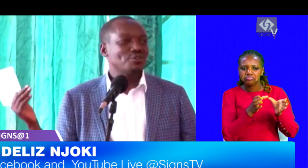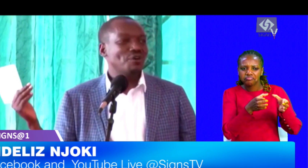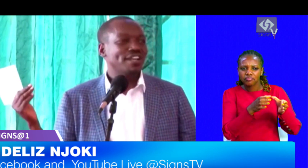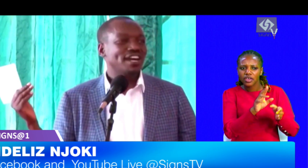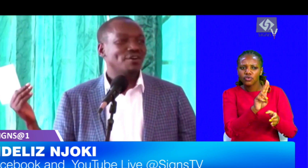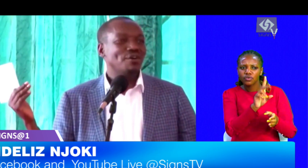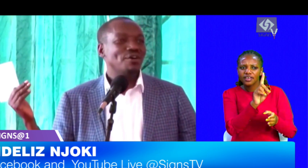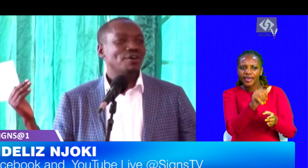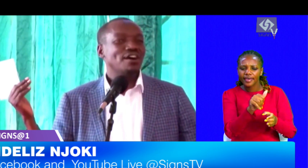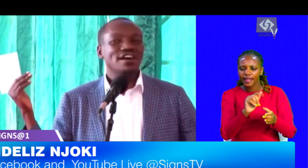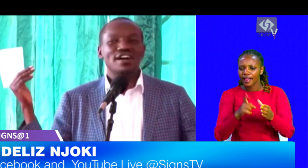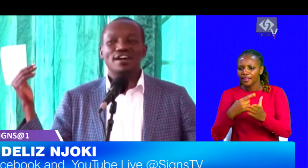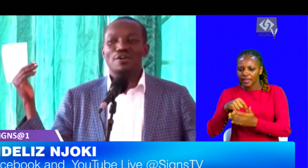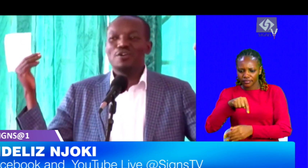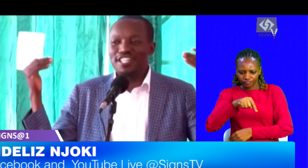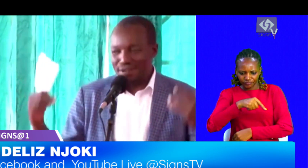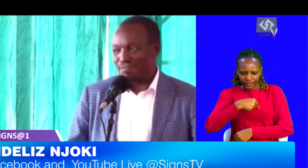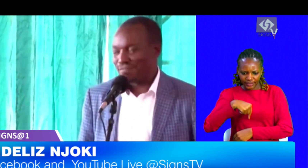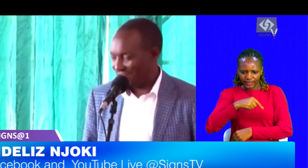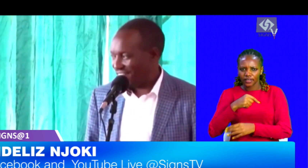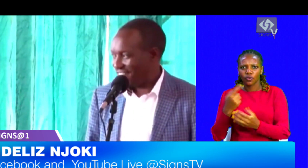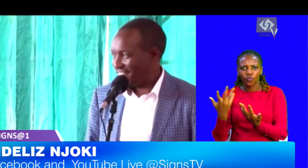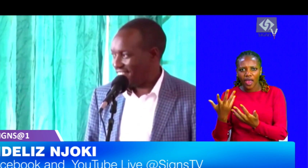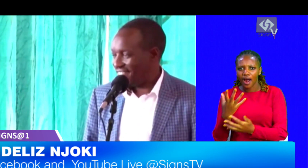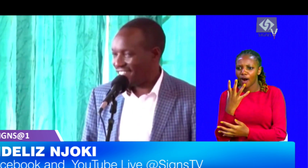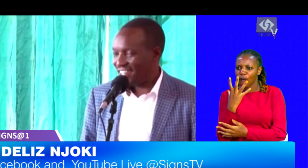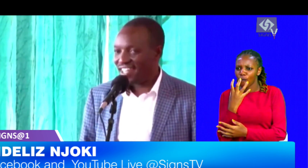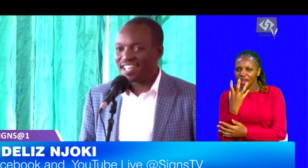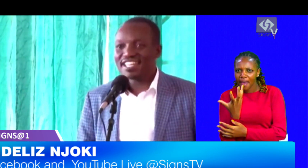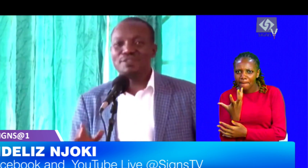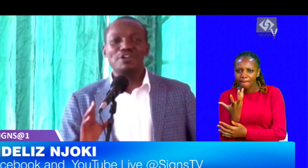tulikuwa wana ODM, na